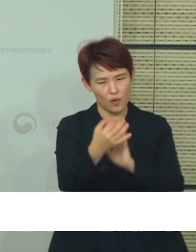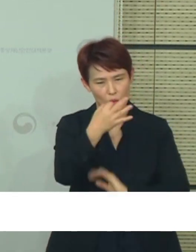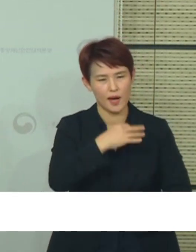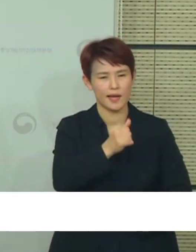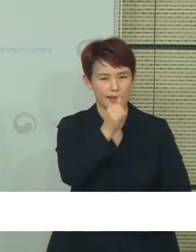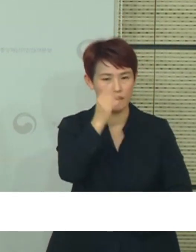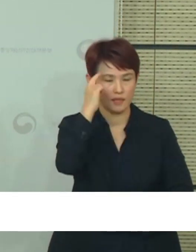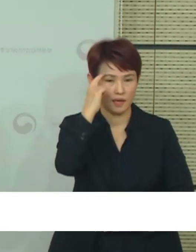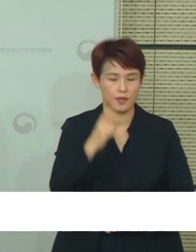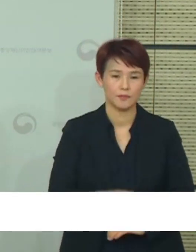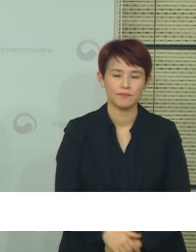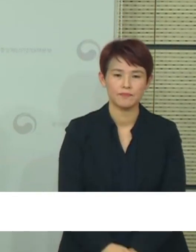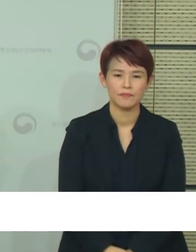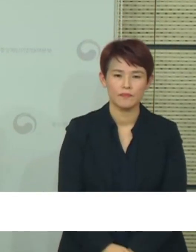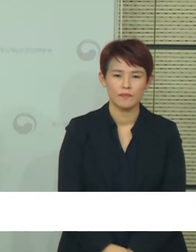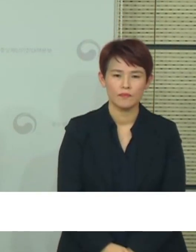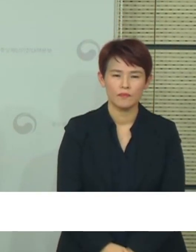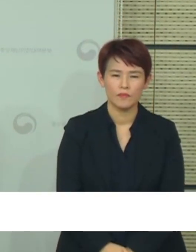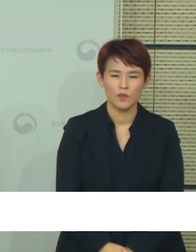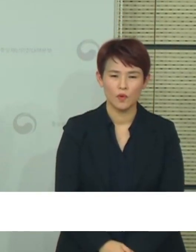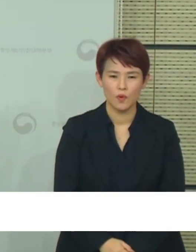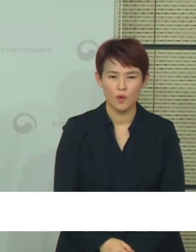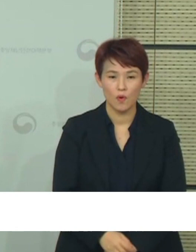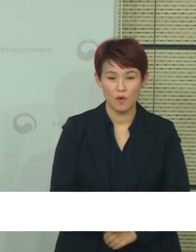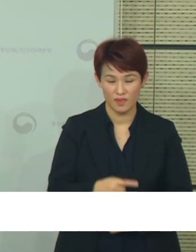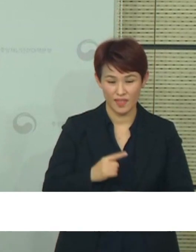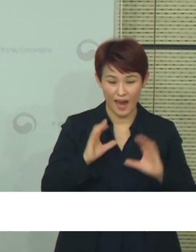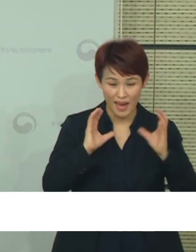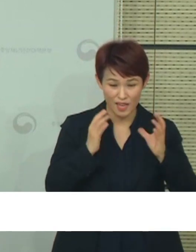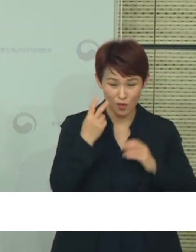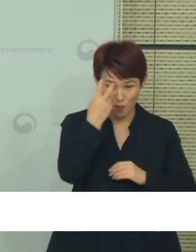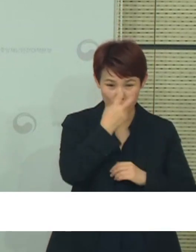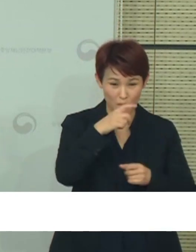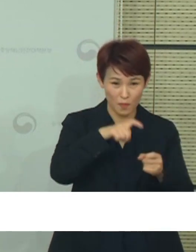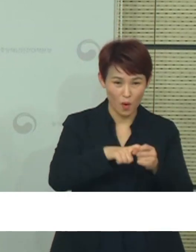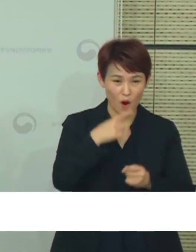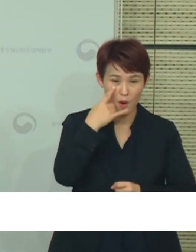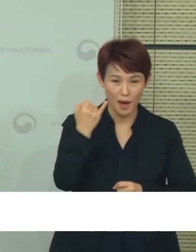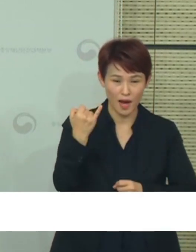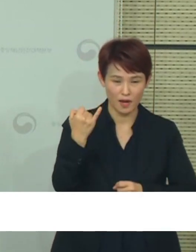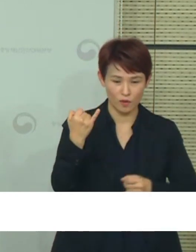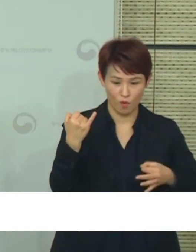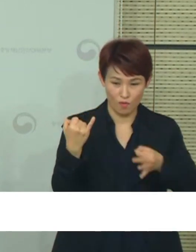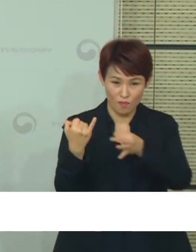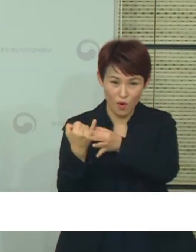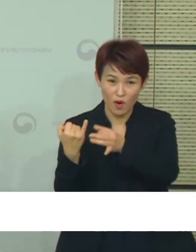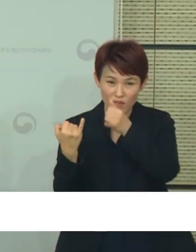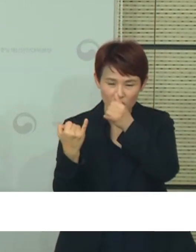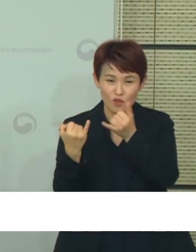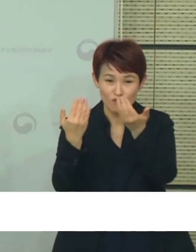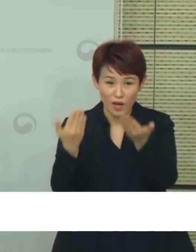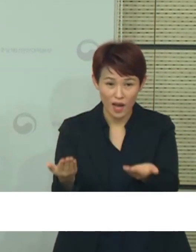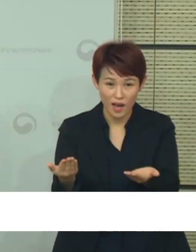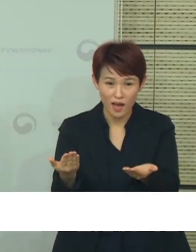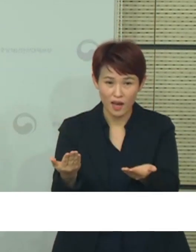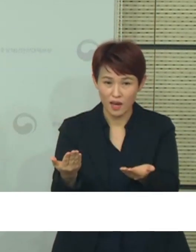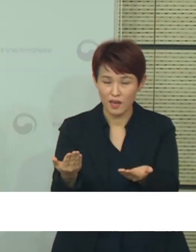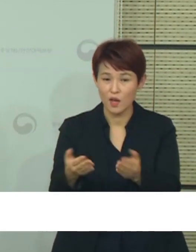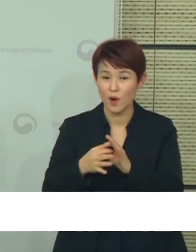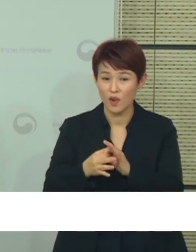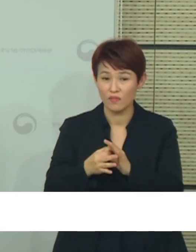되고요. 그다음에 이제 유급 휴가에 대해서는 현재는 가족 돌봄 휴가가 무급인데 유급으로 하는 방안에